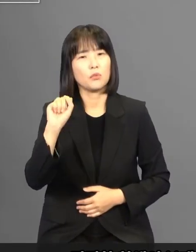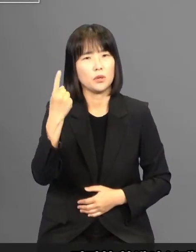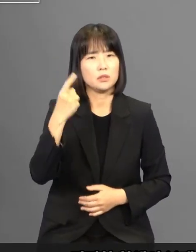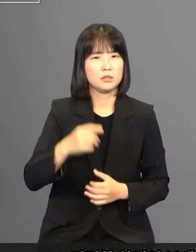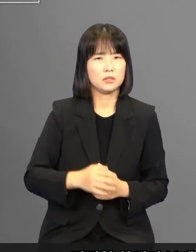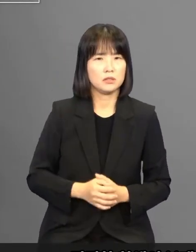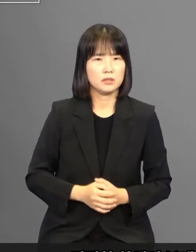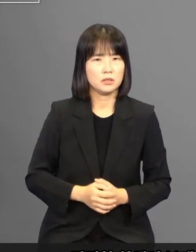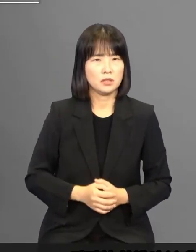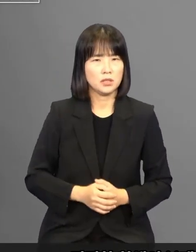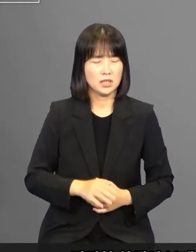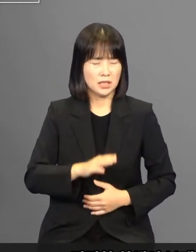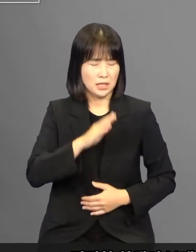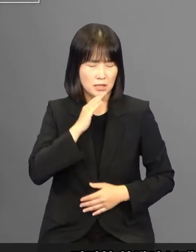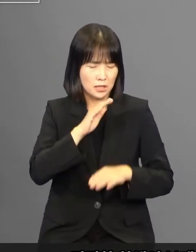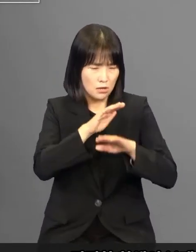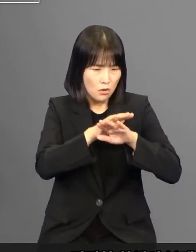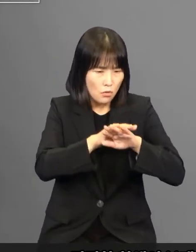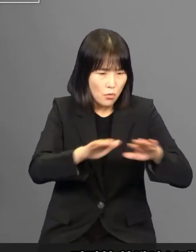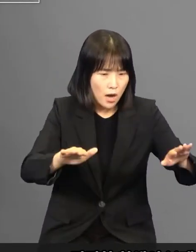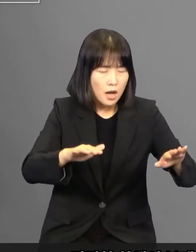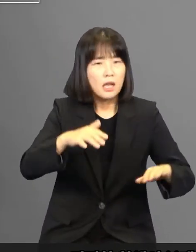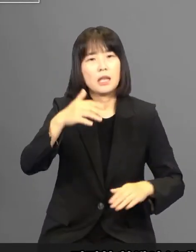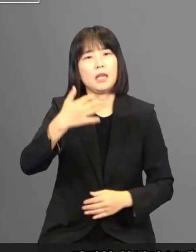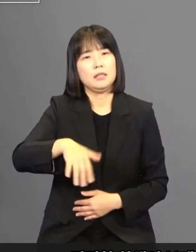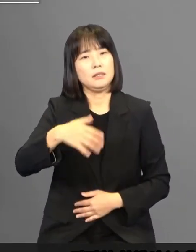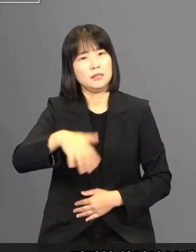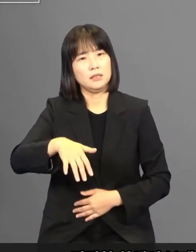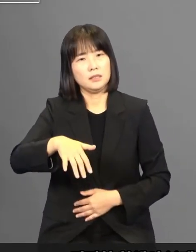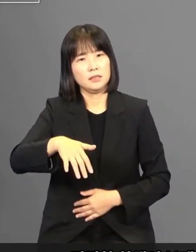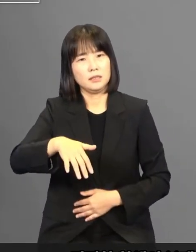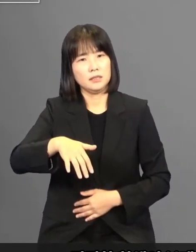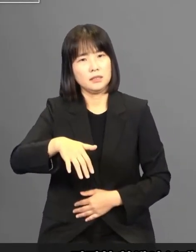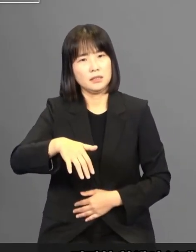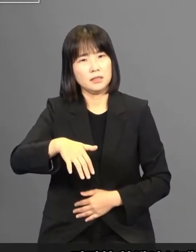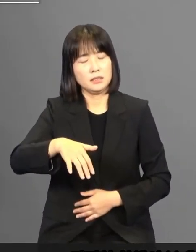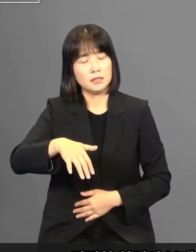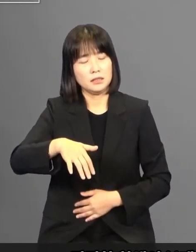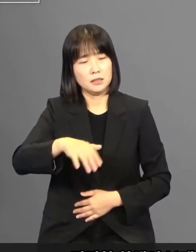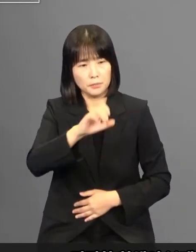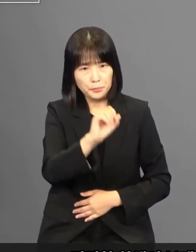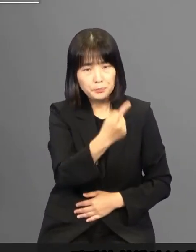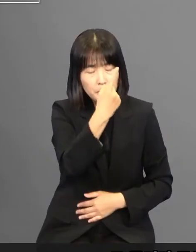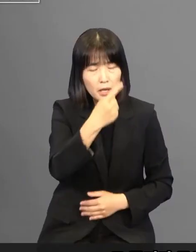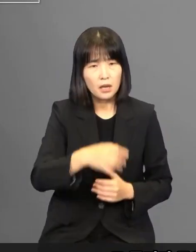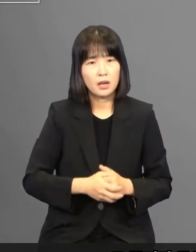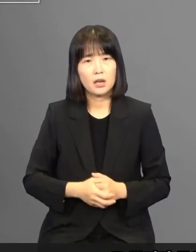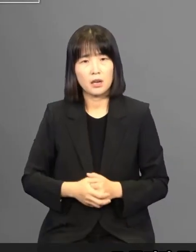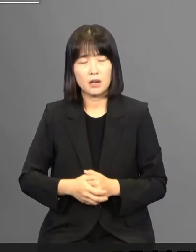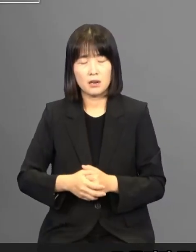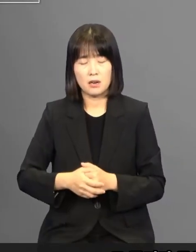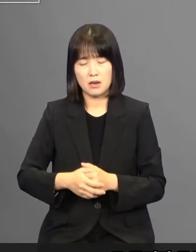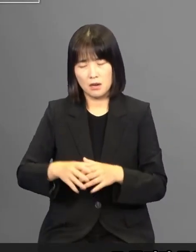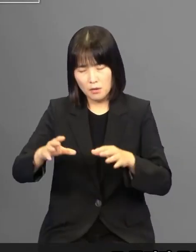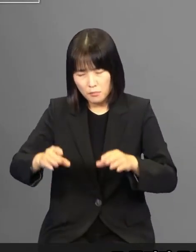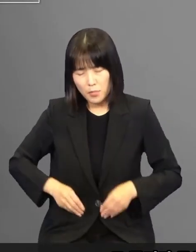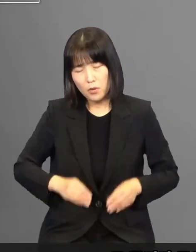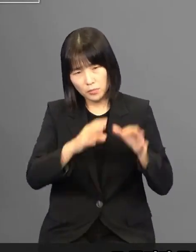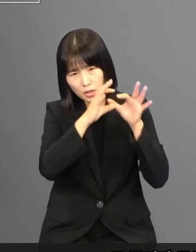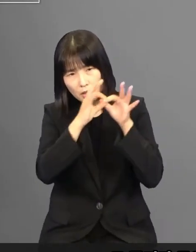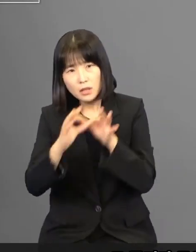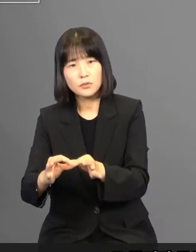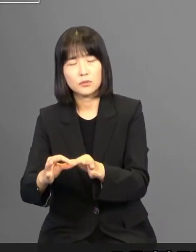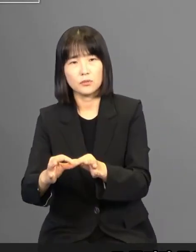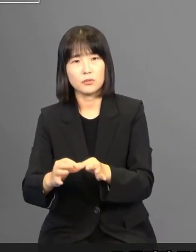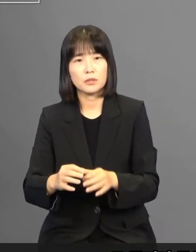진정한 화해의 부재가 흉년을 끊지 못했던 것이죠. 그 증거가 무엇이냐?